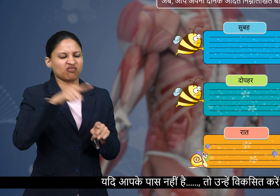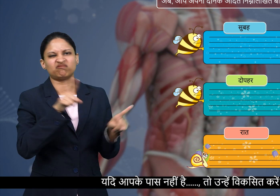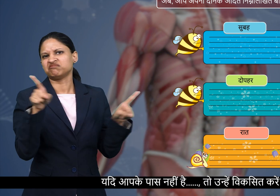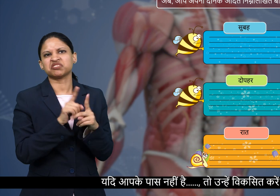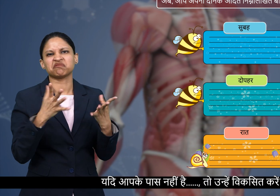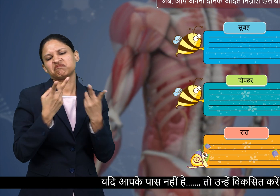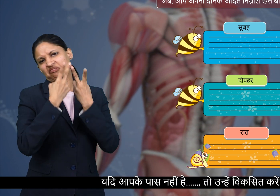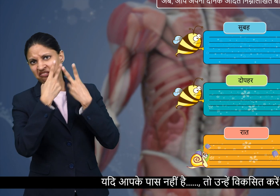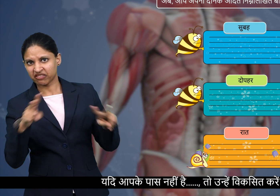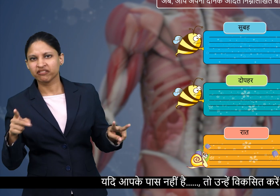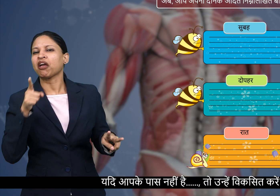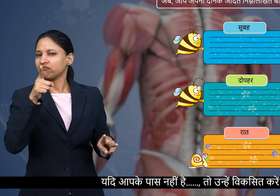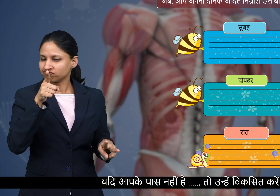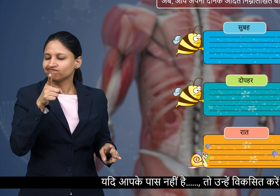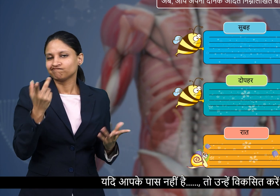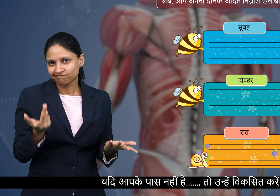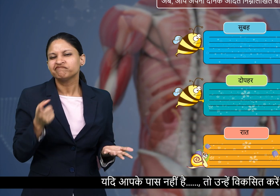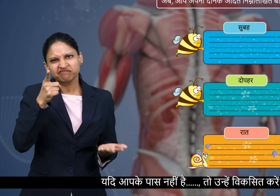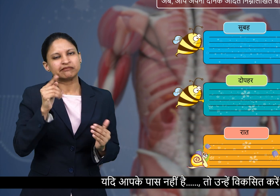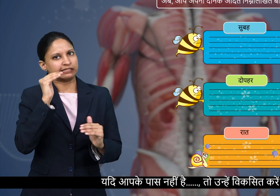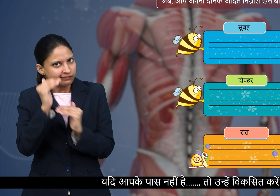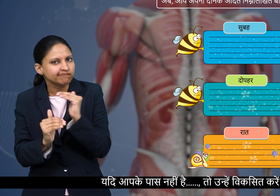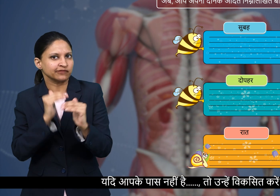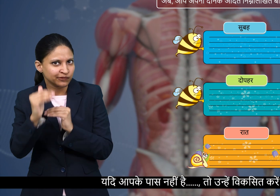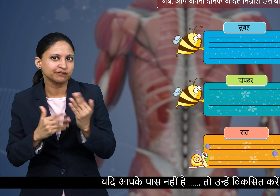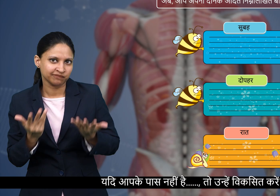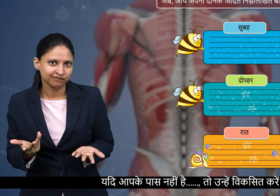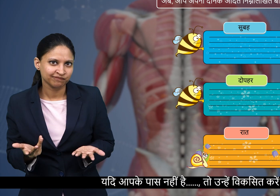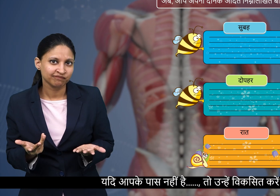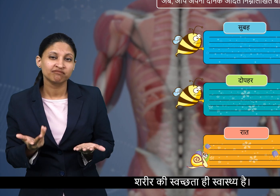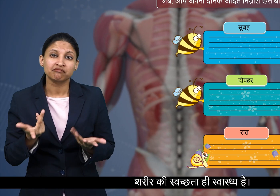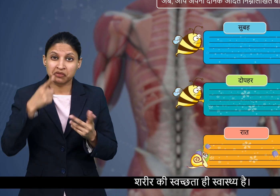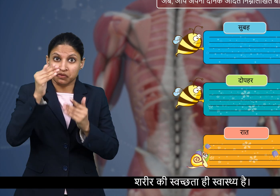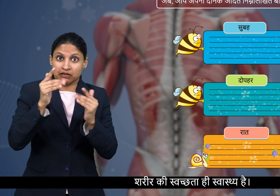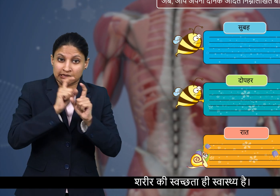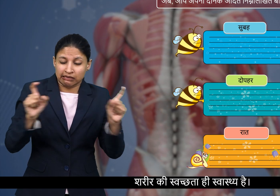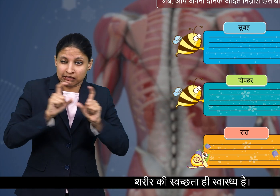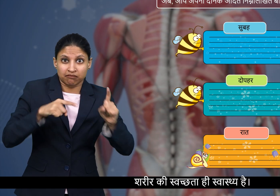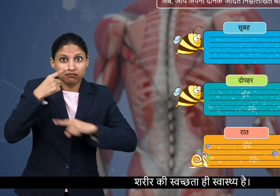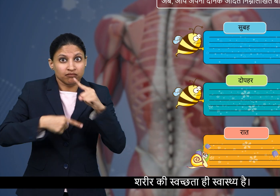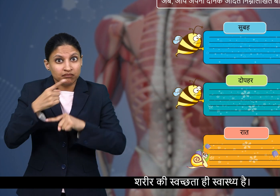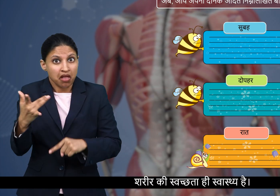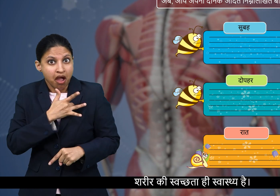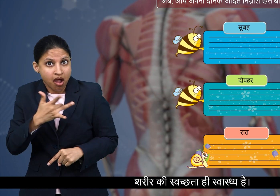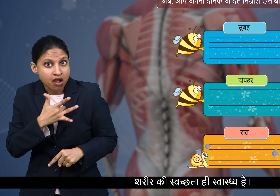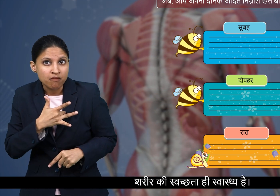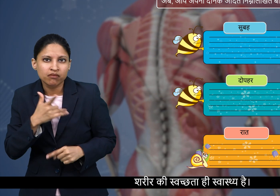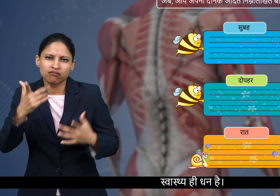यदि आपके पास नहीं है तो उन्हें विकसित करें। शरीर की स्वच्छता ही स्वास्थ्य